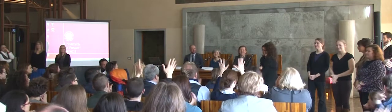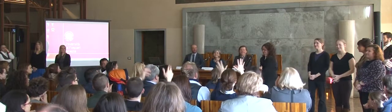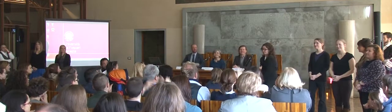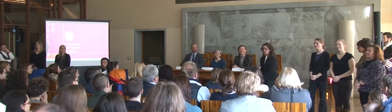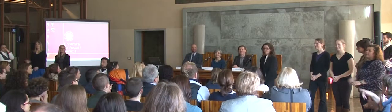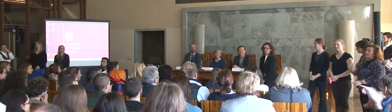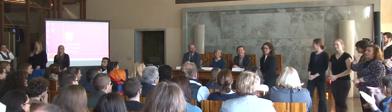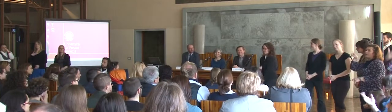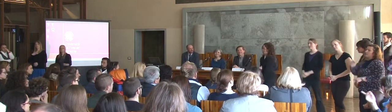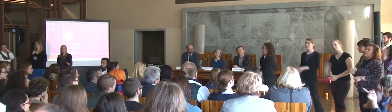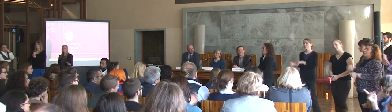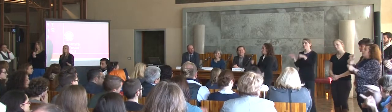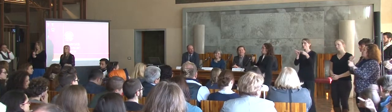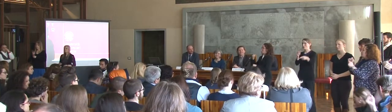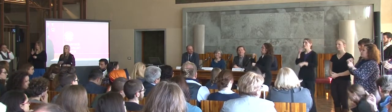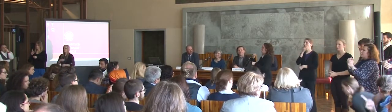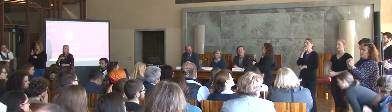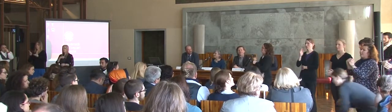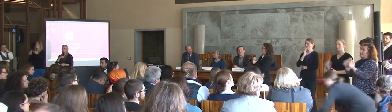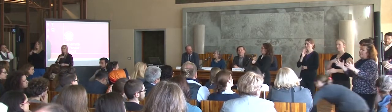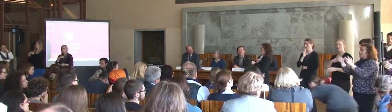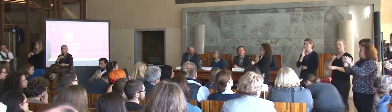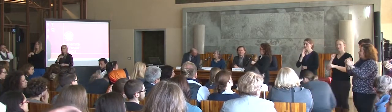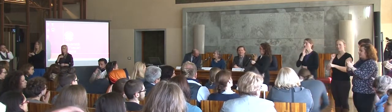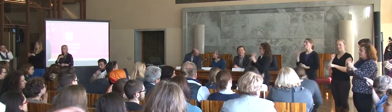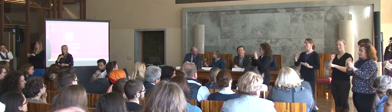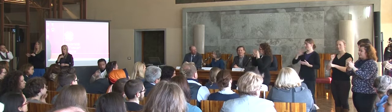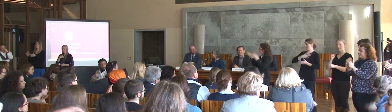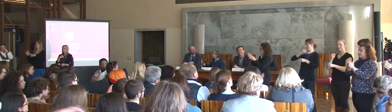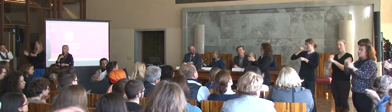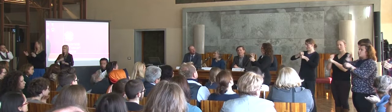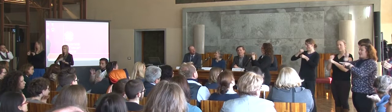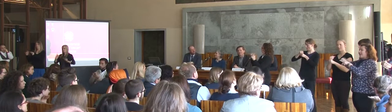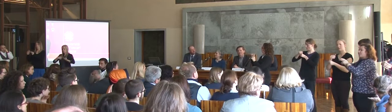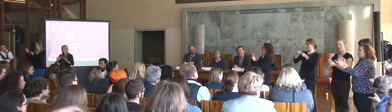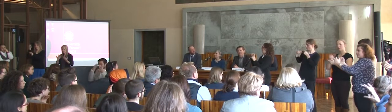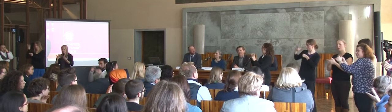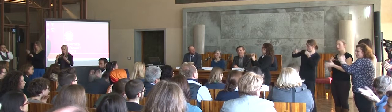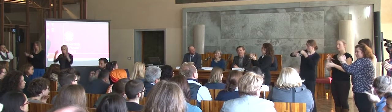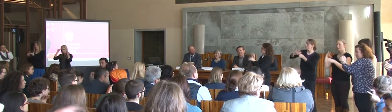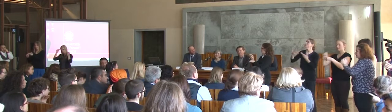My work is associated into education,